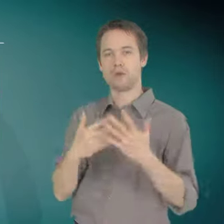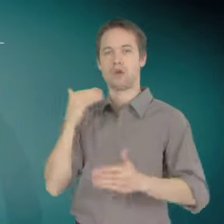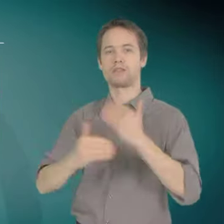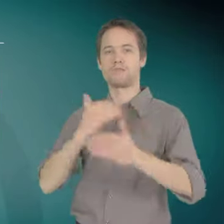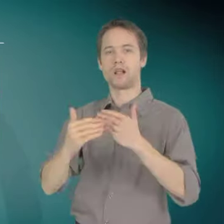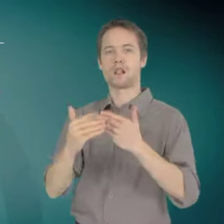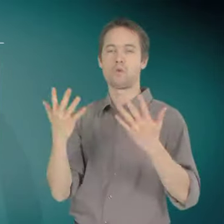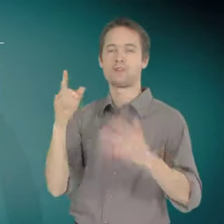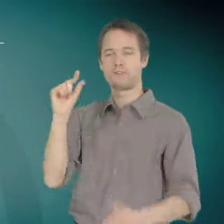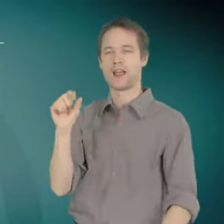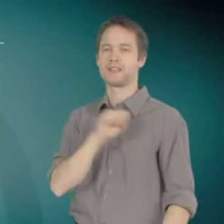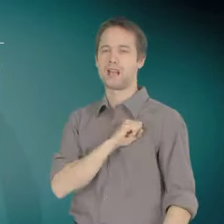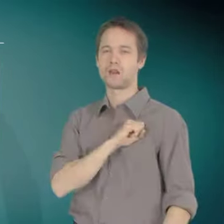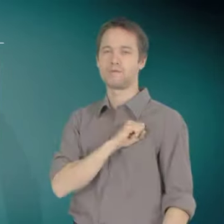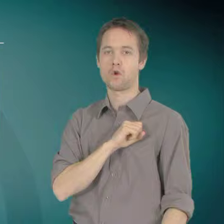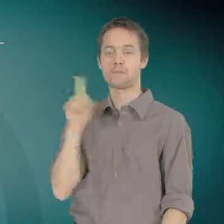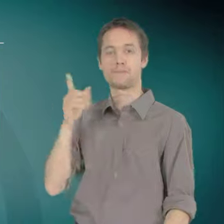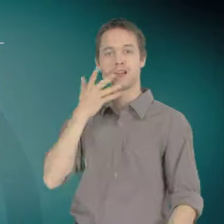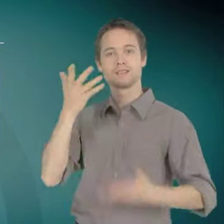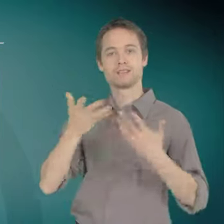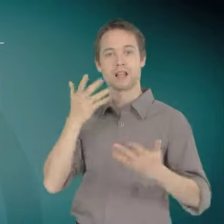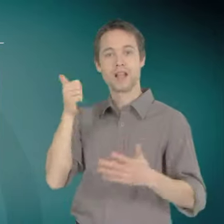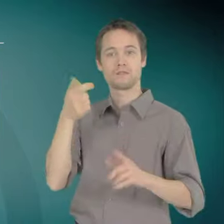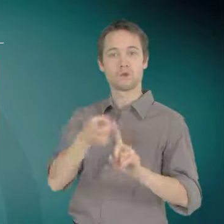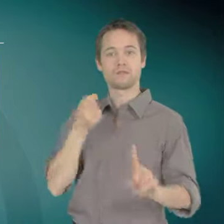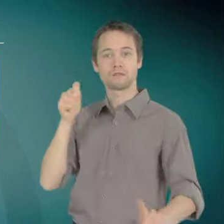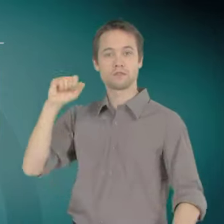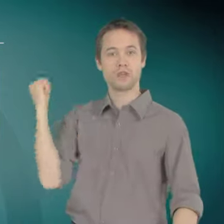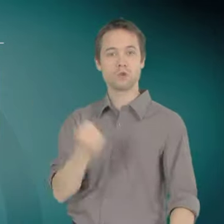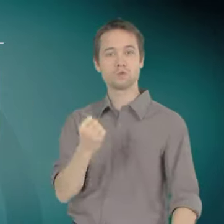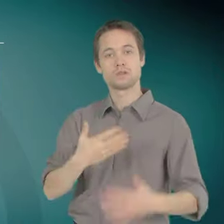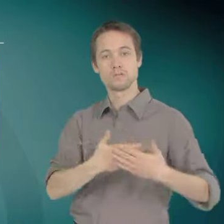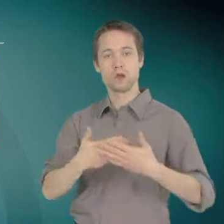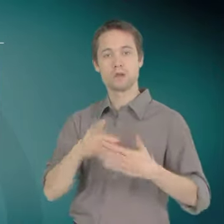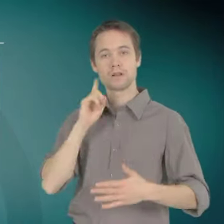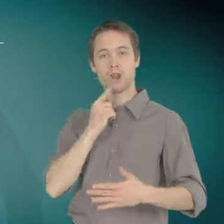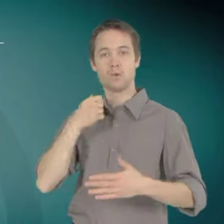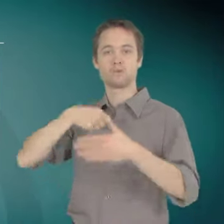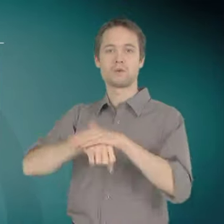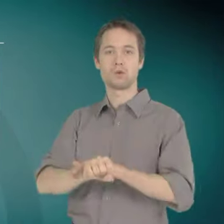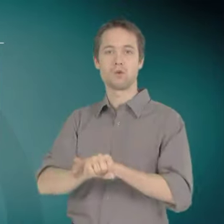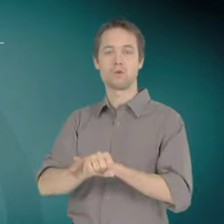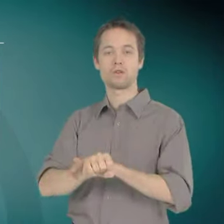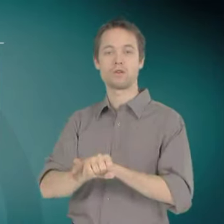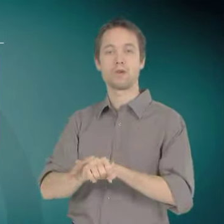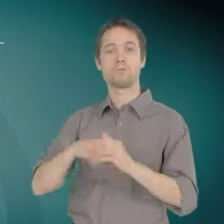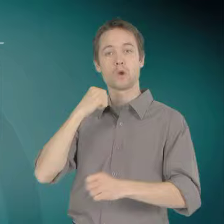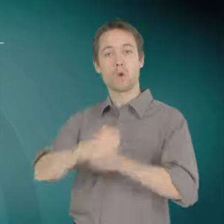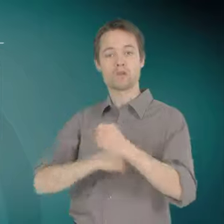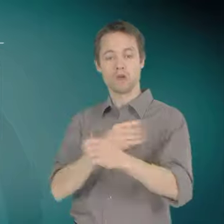ist es schwieriger sie sind in ihrer sprachentwicklung weniger erfolgreich hergestellt berichtete dass eines von 1000 babys